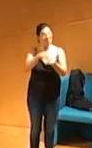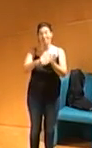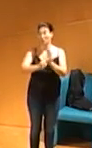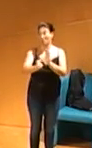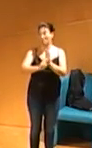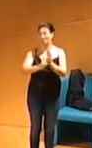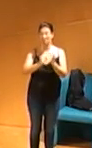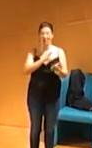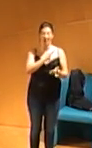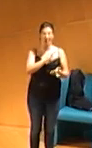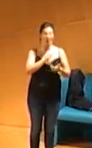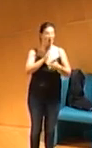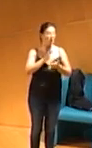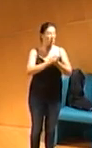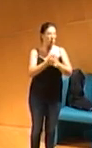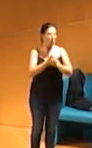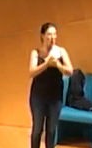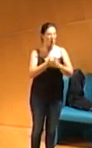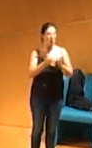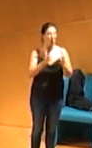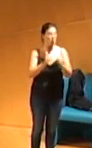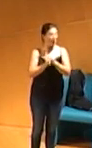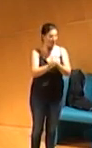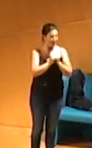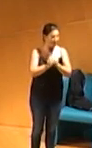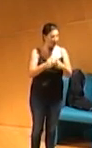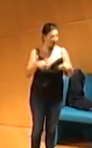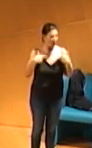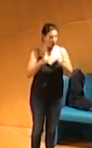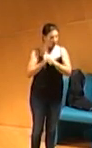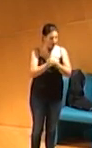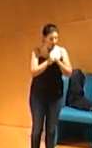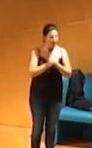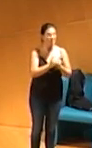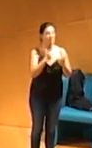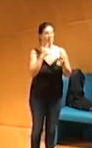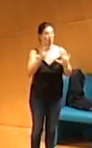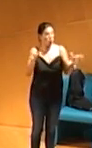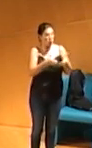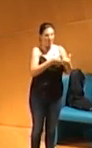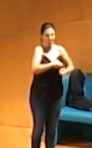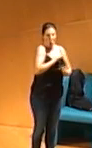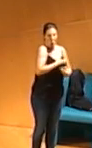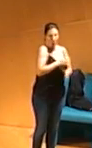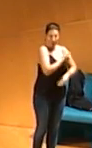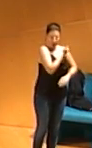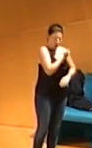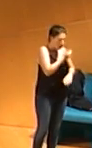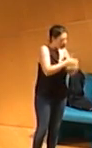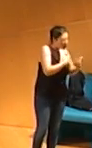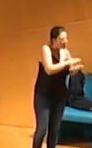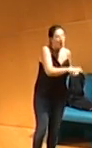avec des amis il y a 25 ans. Et à Parents Ensemble, on est un groupe de parole. On a été un groupe de parole avant